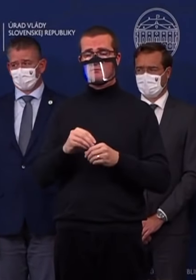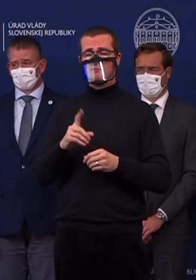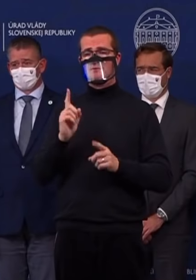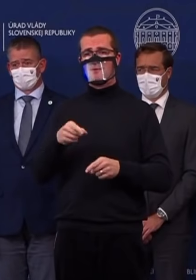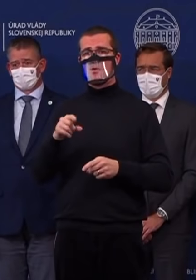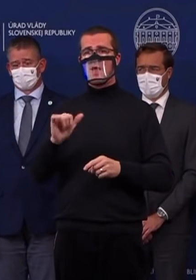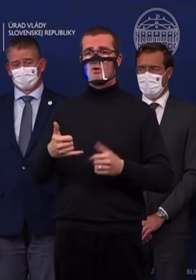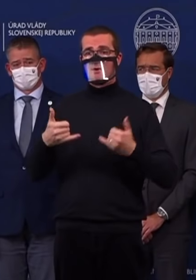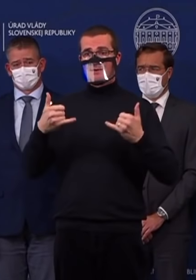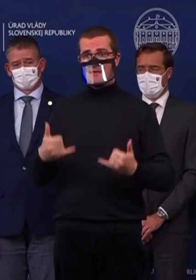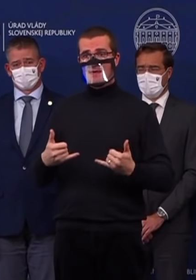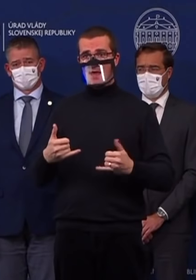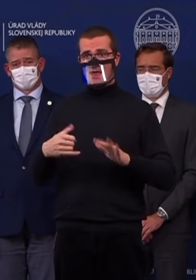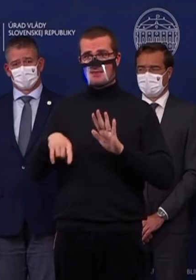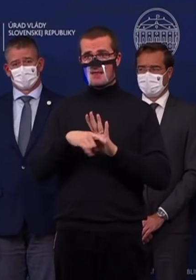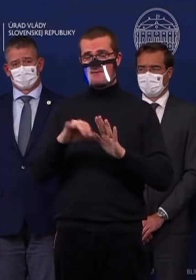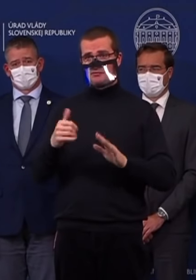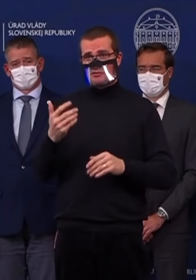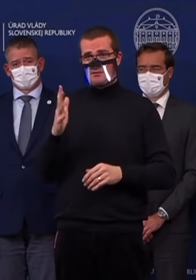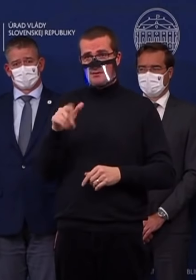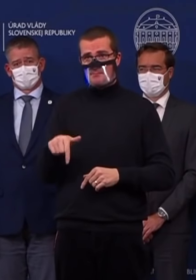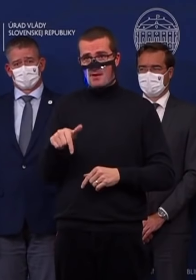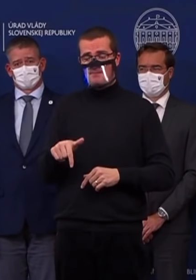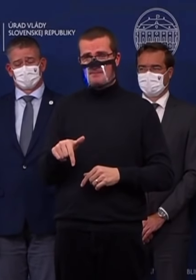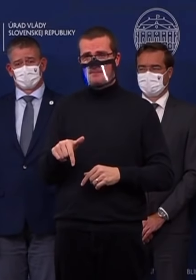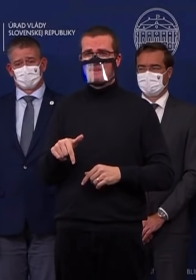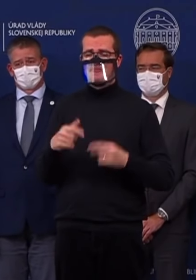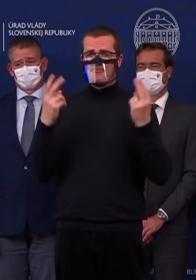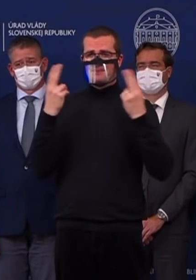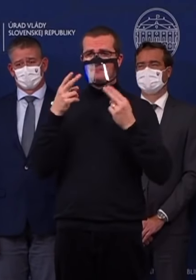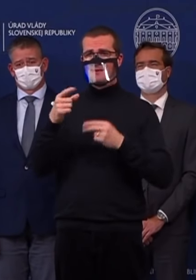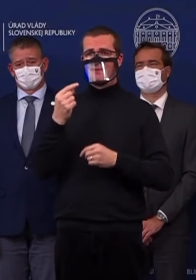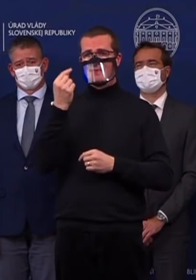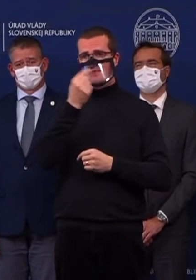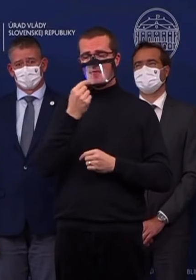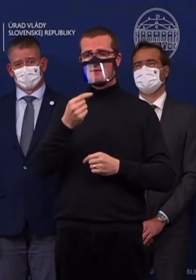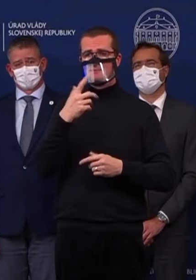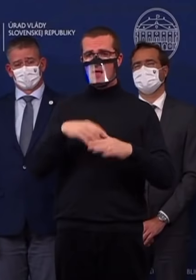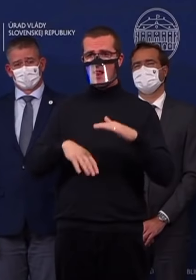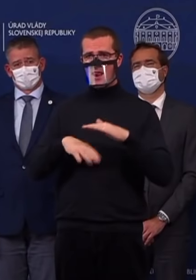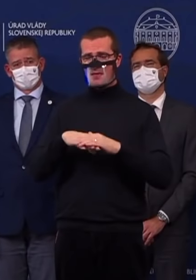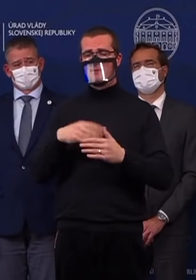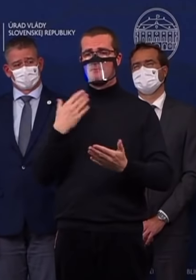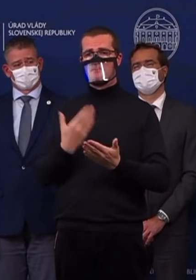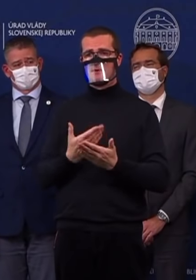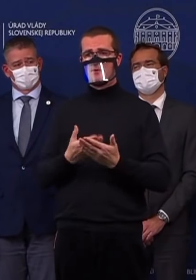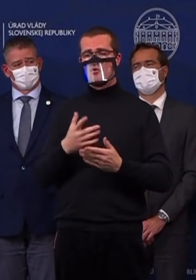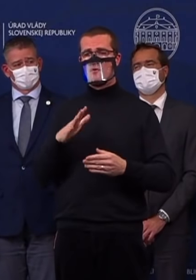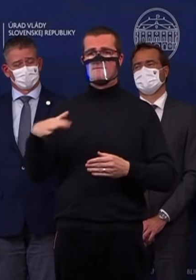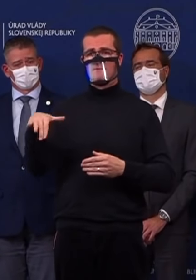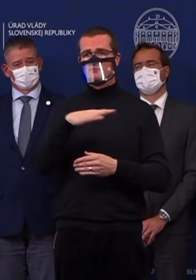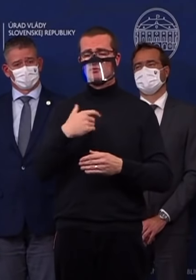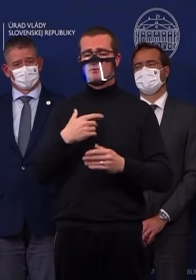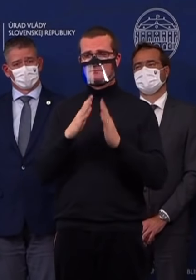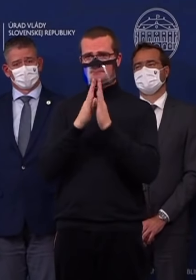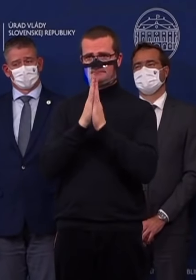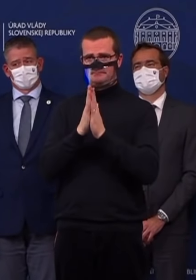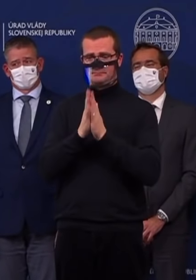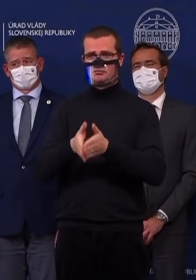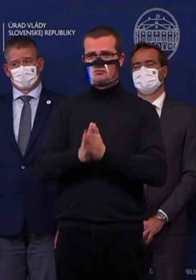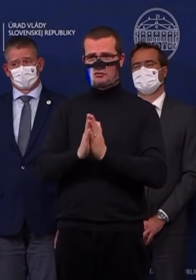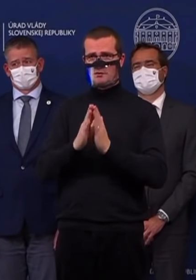nemusia byť ešte v súčasnosti negatívni. Samozrejme, ten test má svoje limity, preto všetkých žiadam, aj